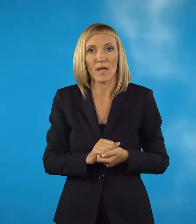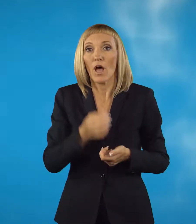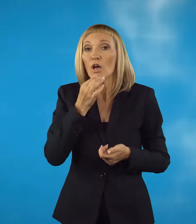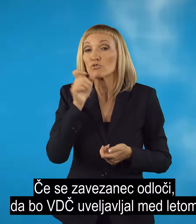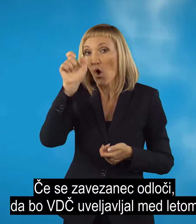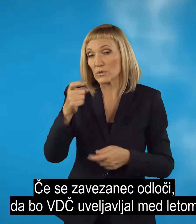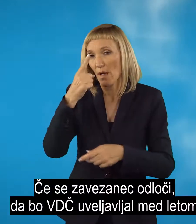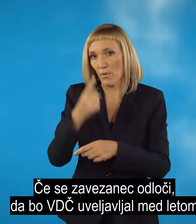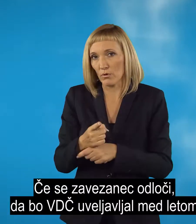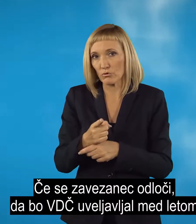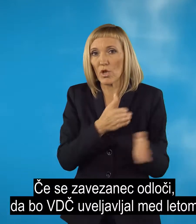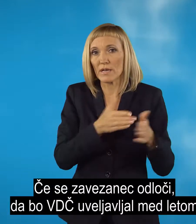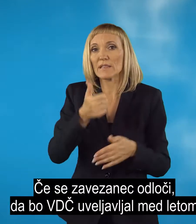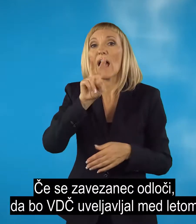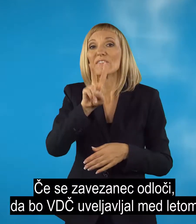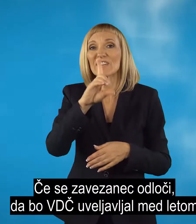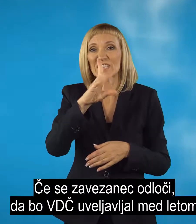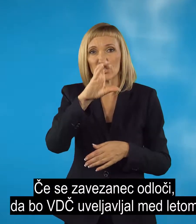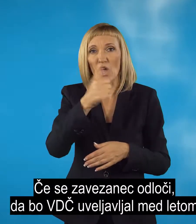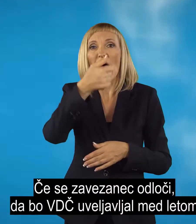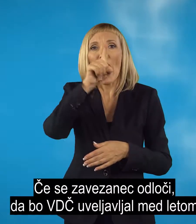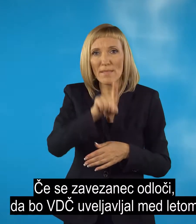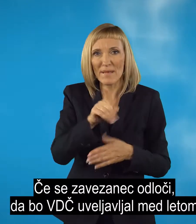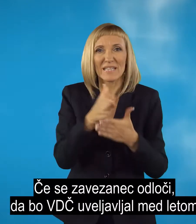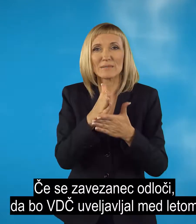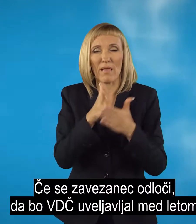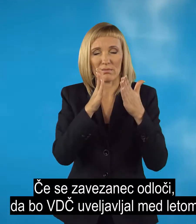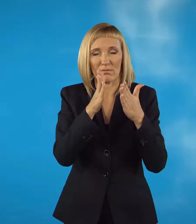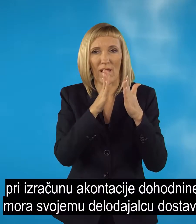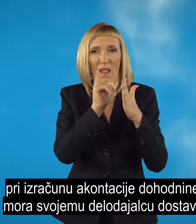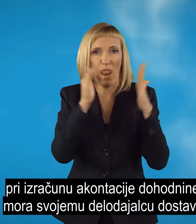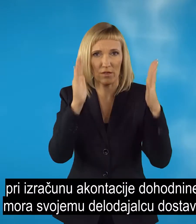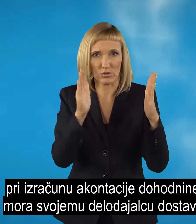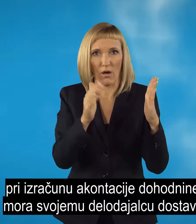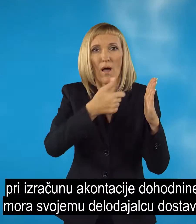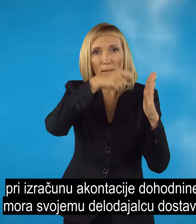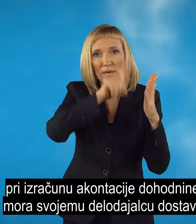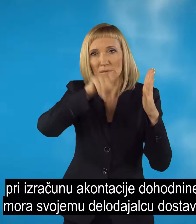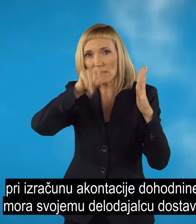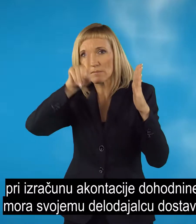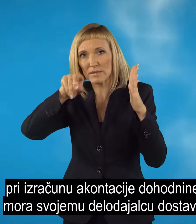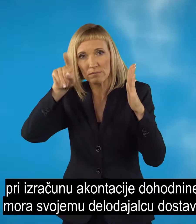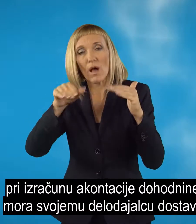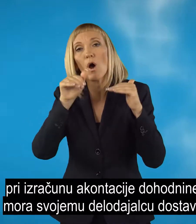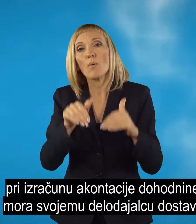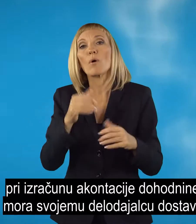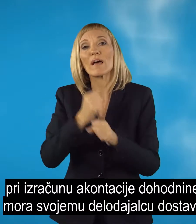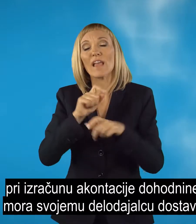Če se zavezanec odloči, da bo VDČ uveljavljal med letom pri izračunu akontacije dohodnine, mora svojemu